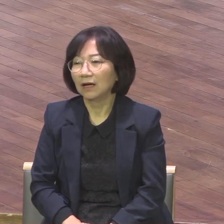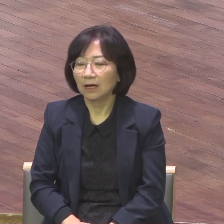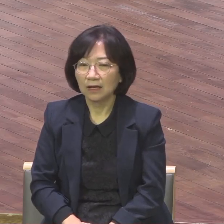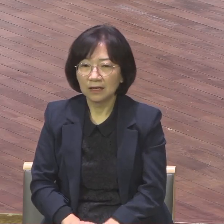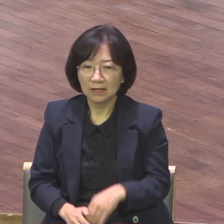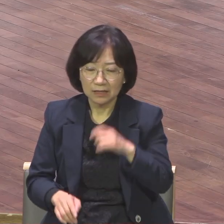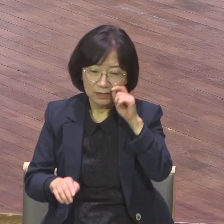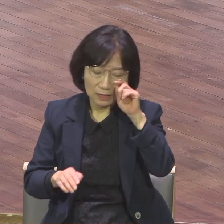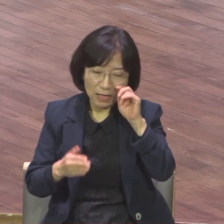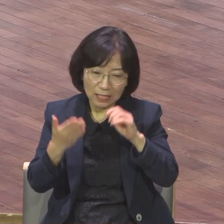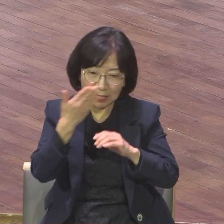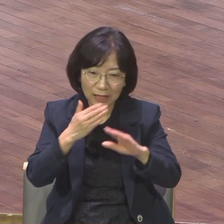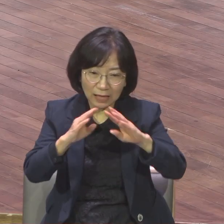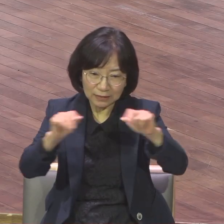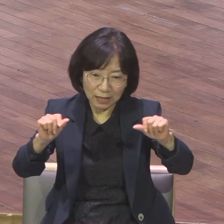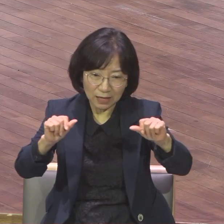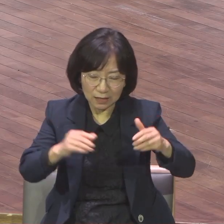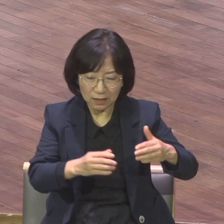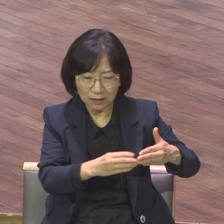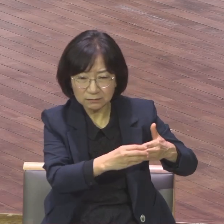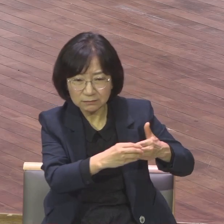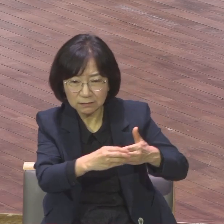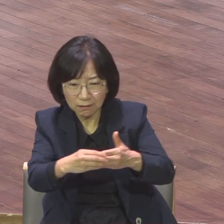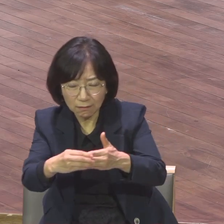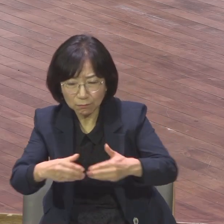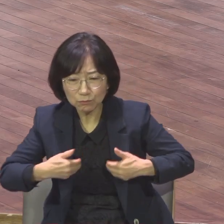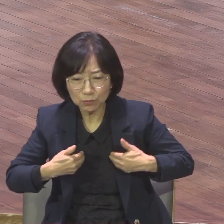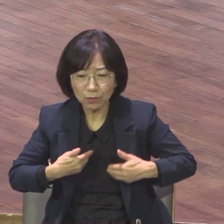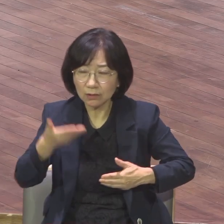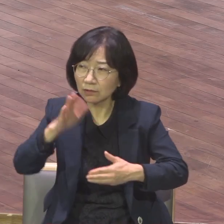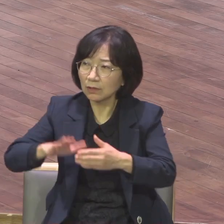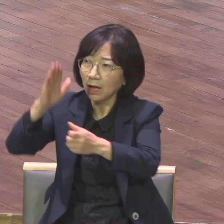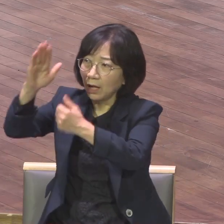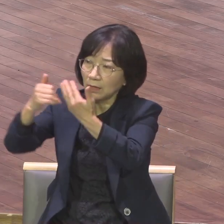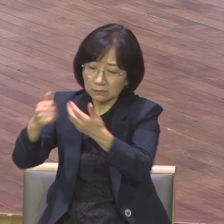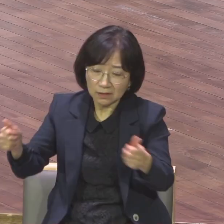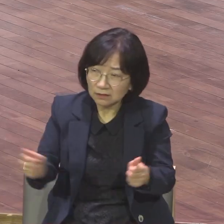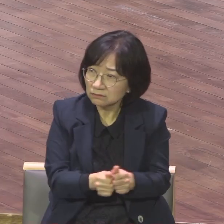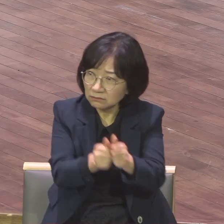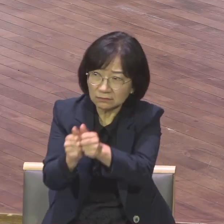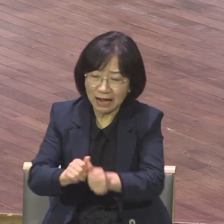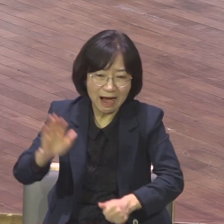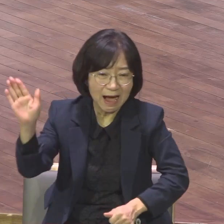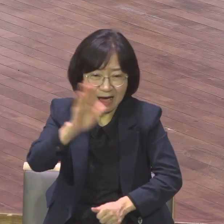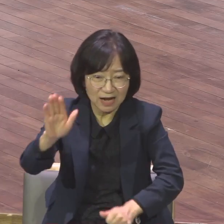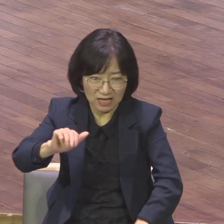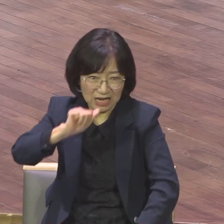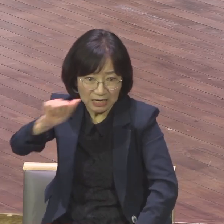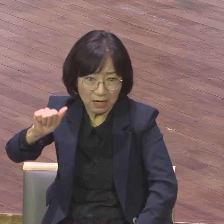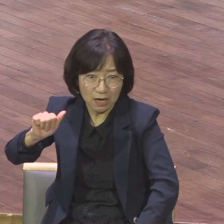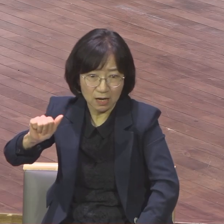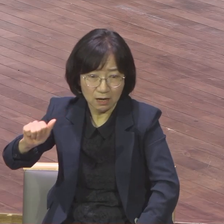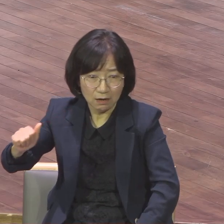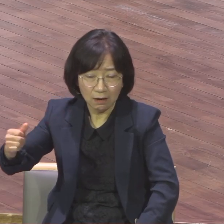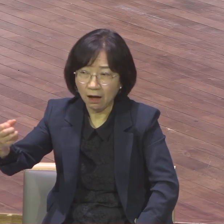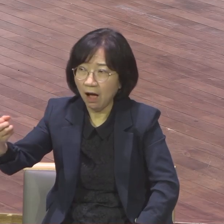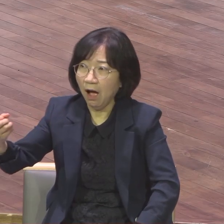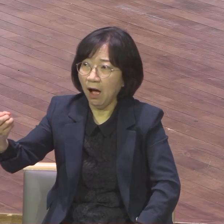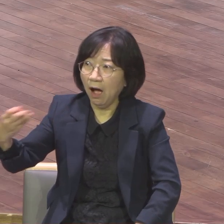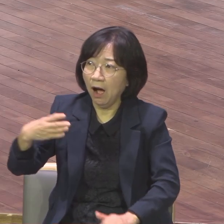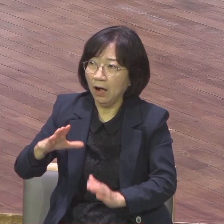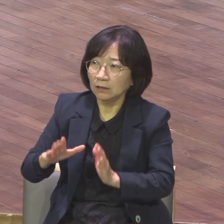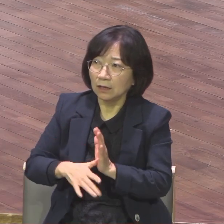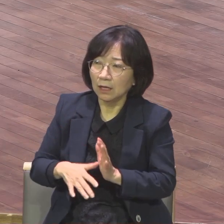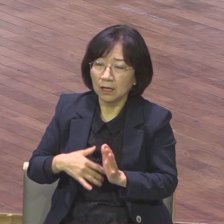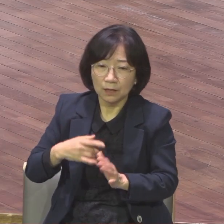가나안 땅을 들어가야 되는데 하나님 동행하지 않겠다 그러니까 불가능하잖아요. 그때 모세가 중보 기도를